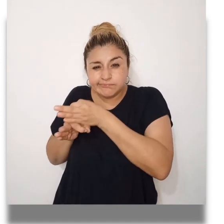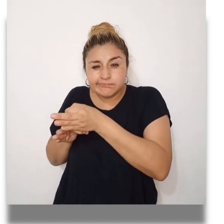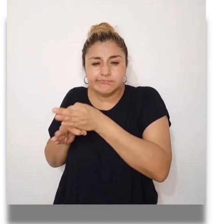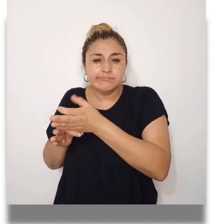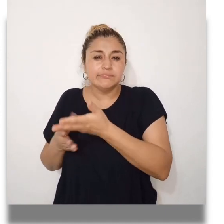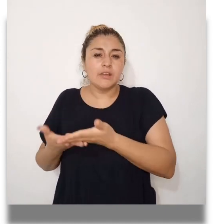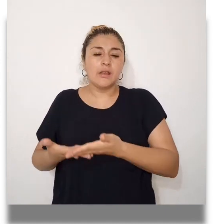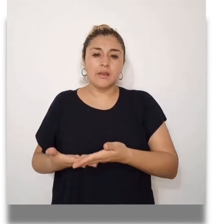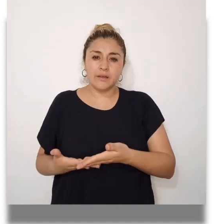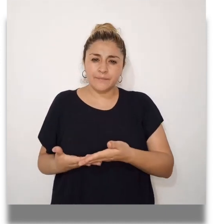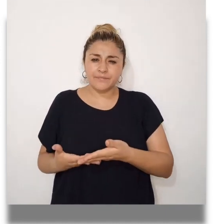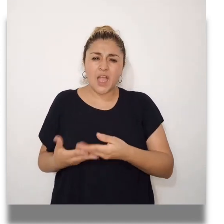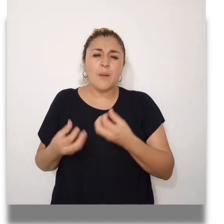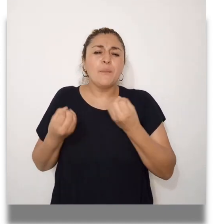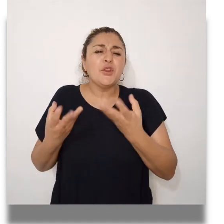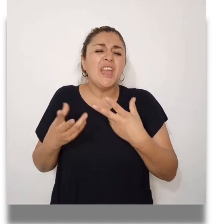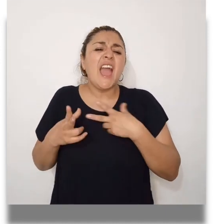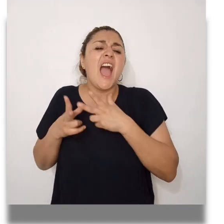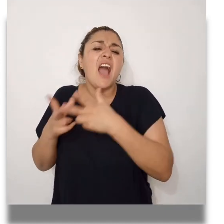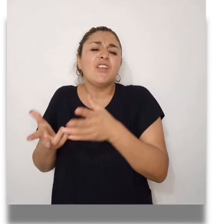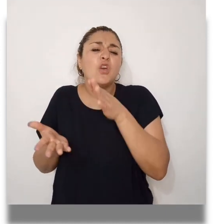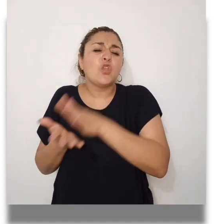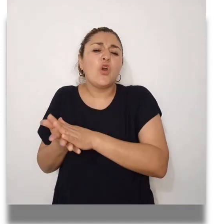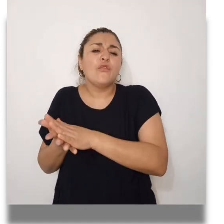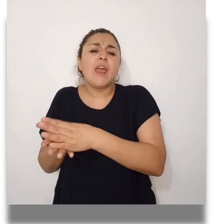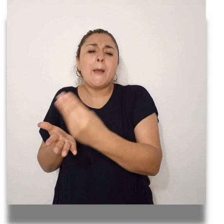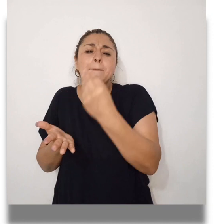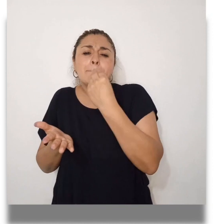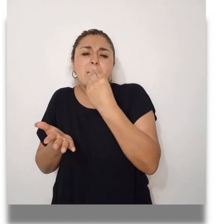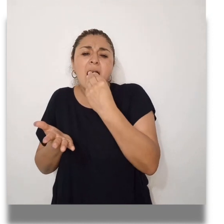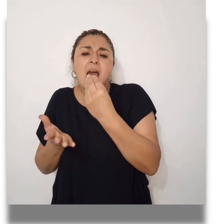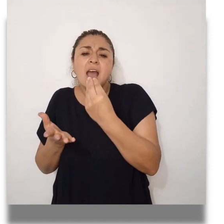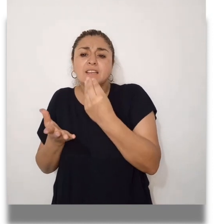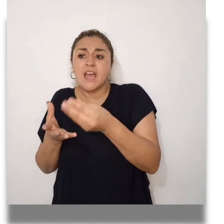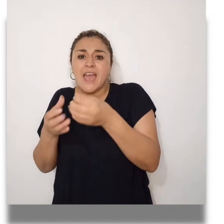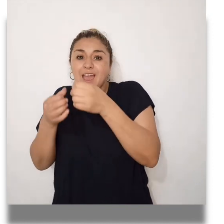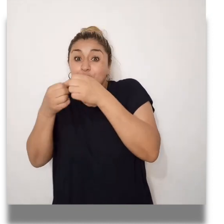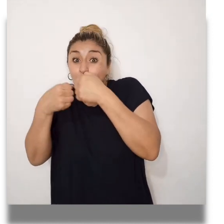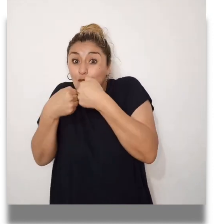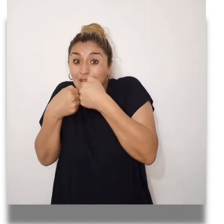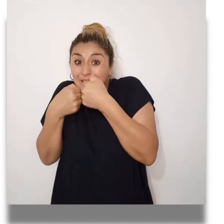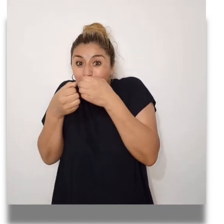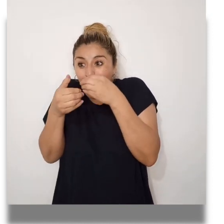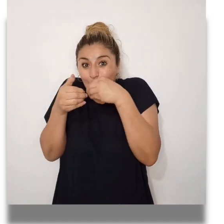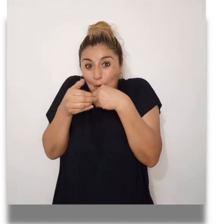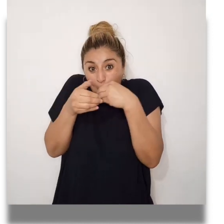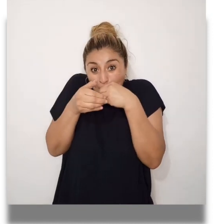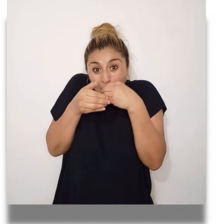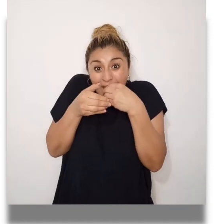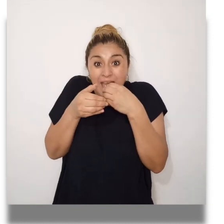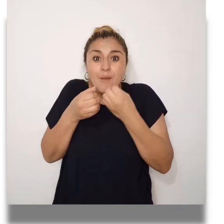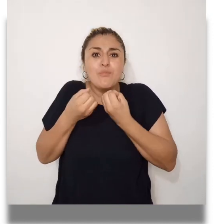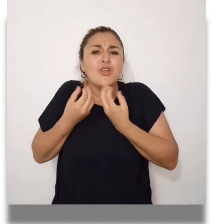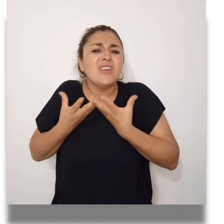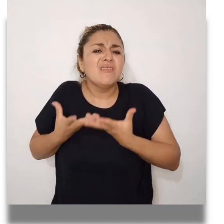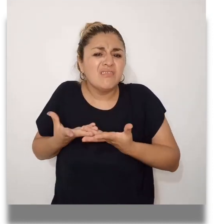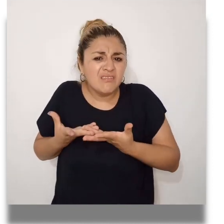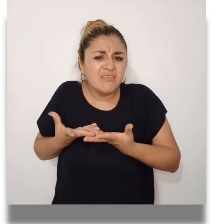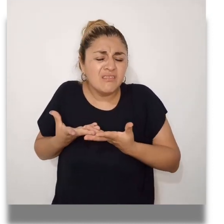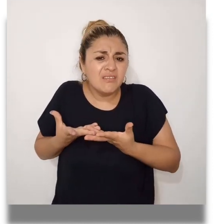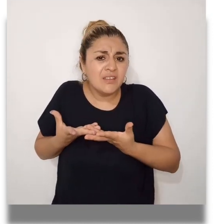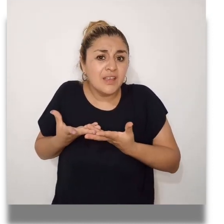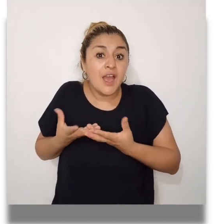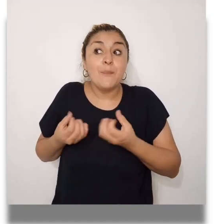pan comido a escondidas? Parce que personne ne sera au courant. Porque nadie lo sabrá.